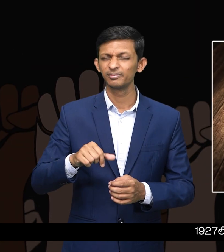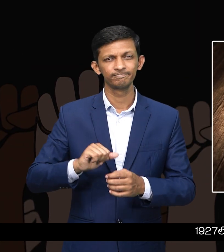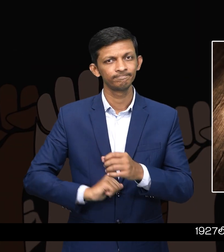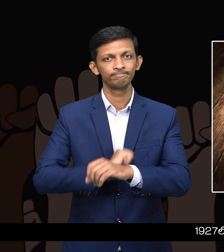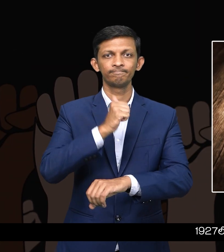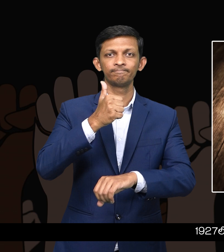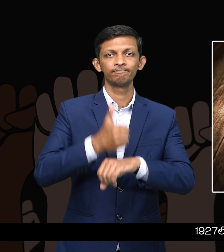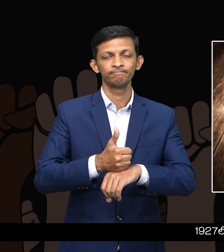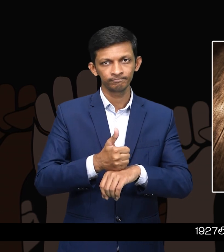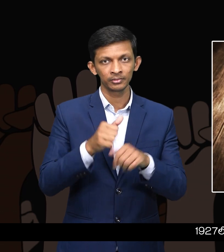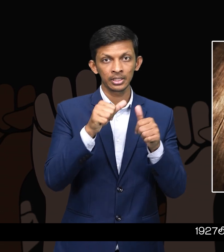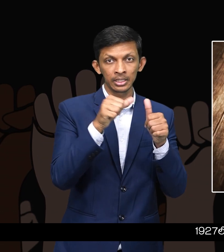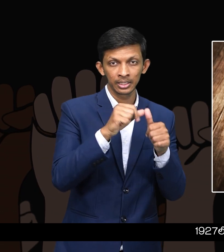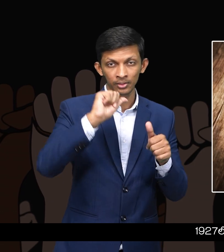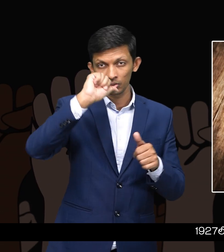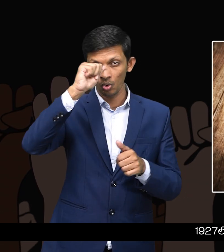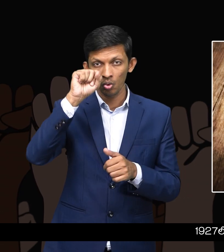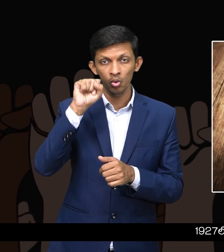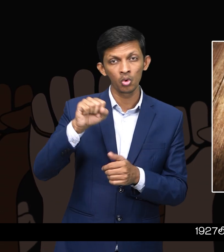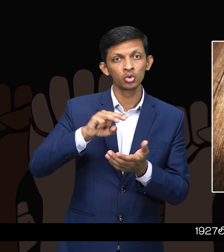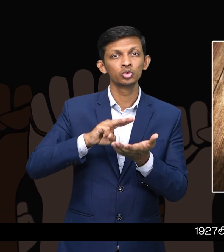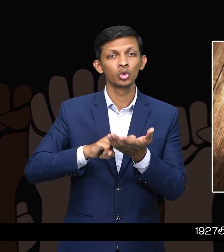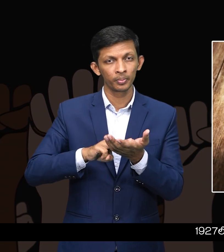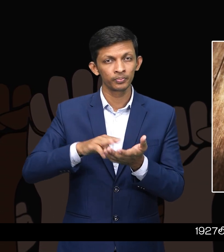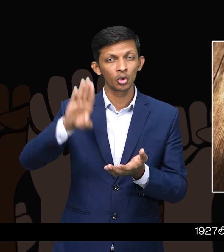1927లో ఆది హిందూ మహాసభను,